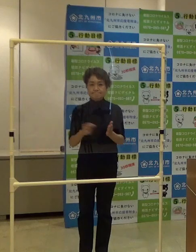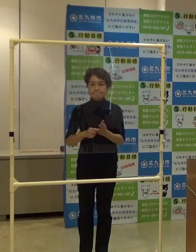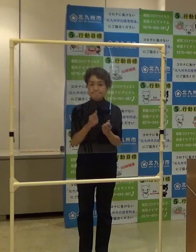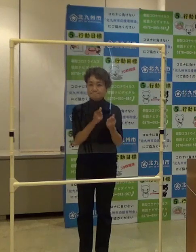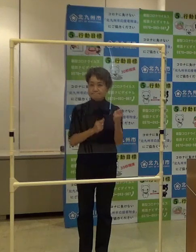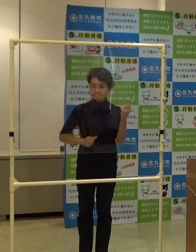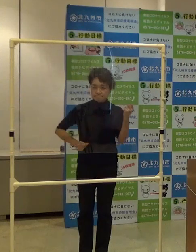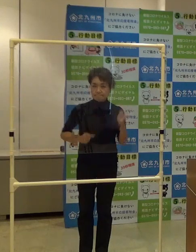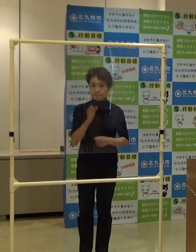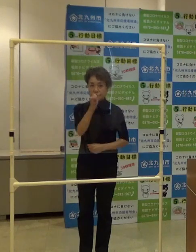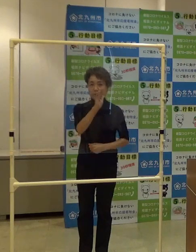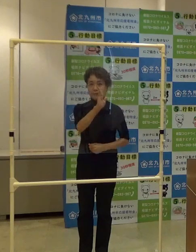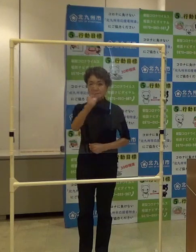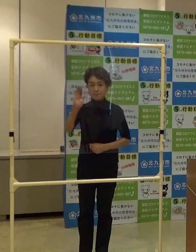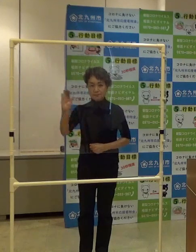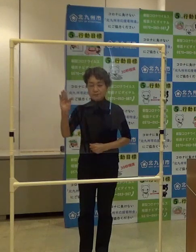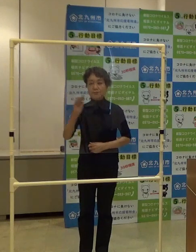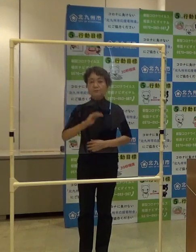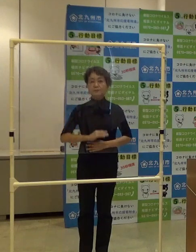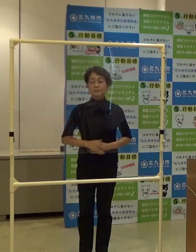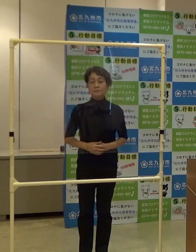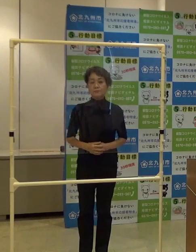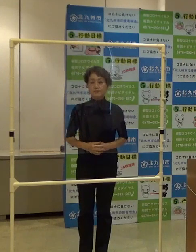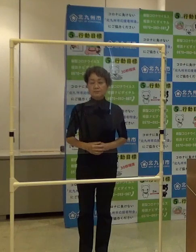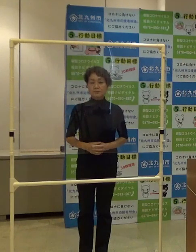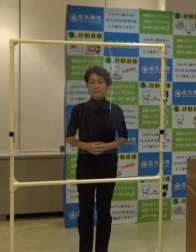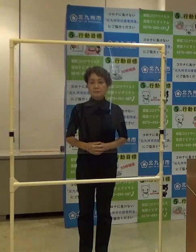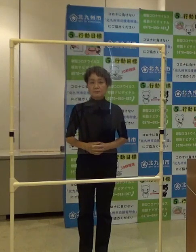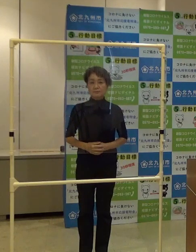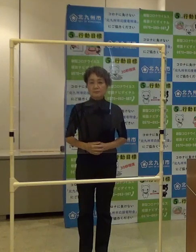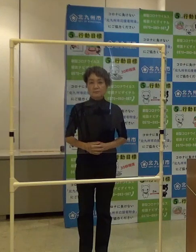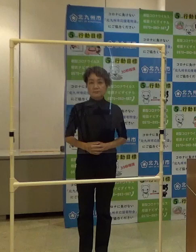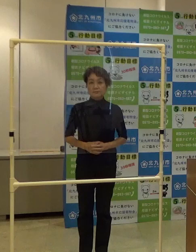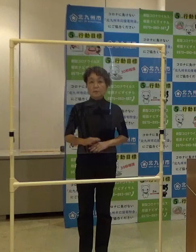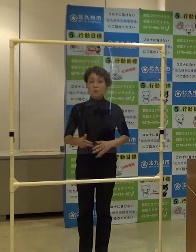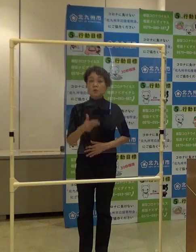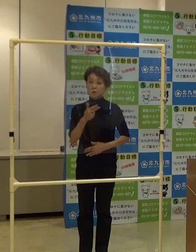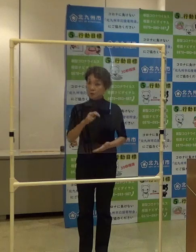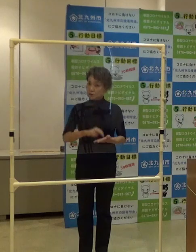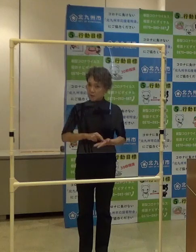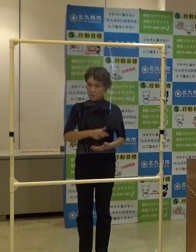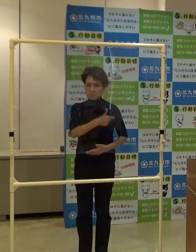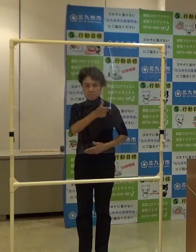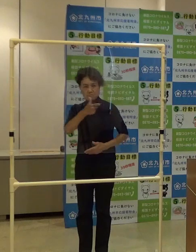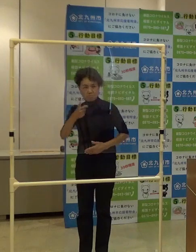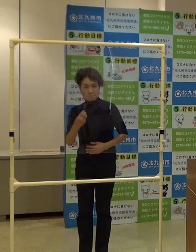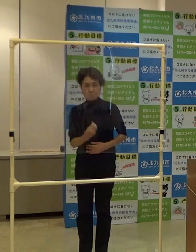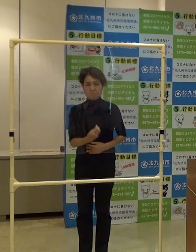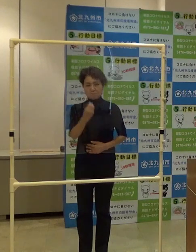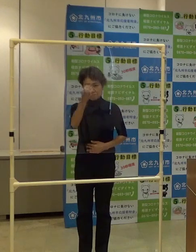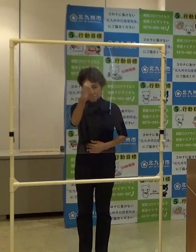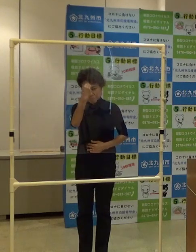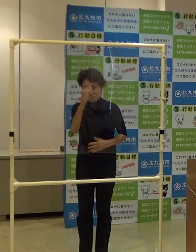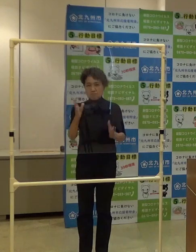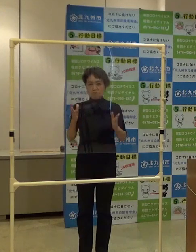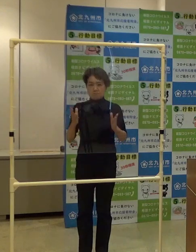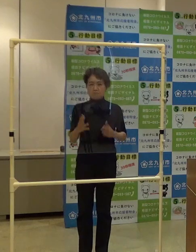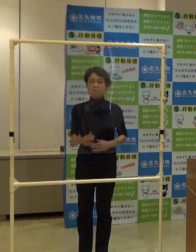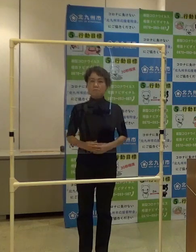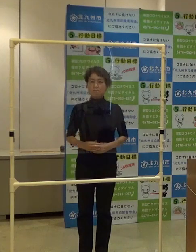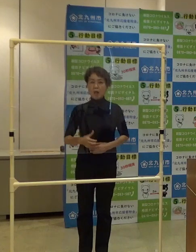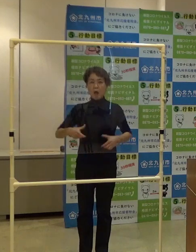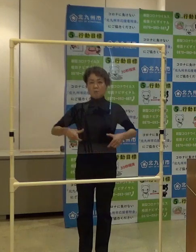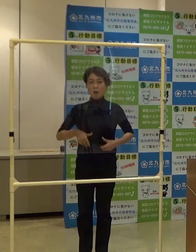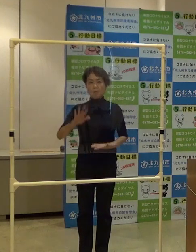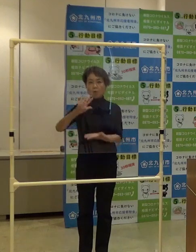難行動をよろしくお願い申し上げたいと思います。本市としましても甚大な被害を受けました